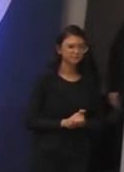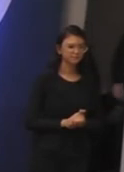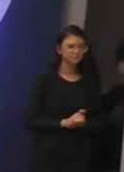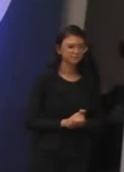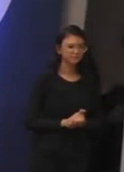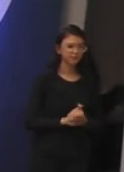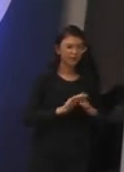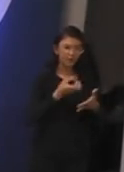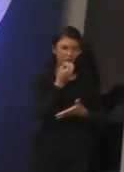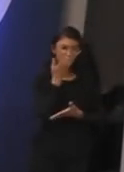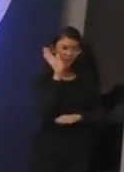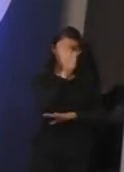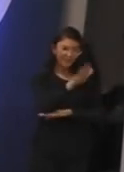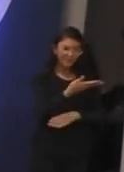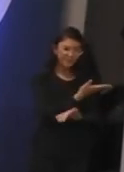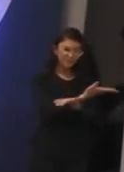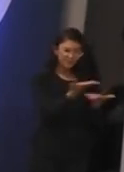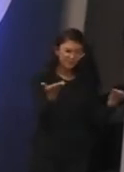Boa tarde a todos.